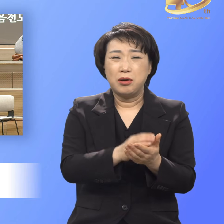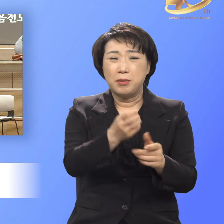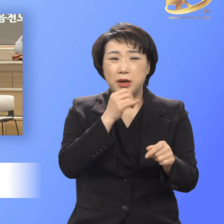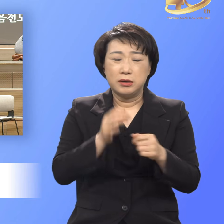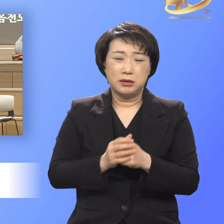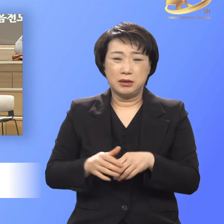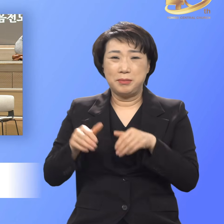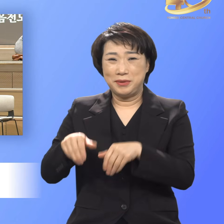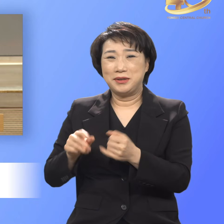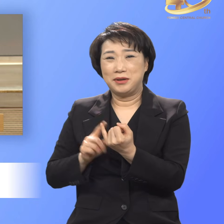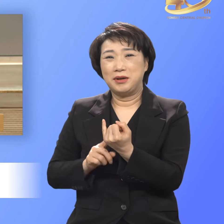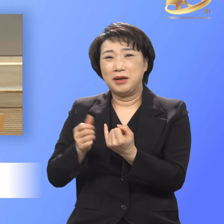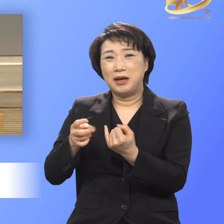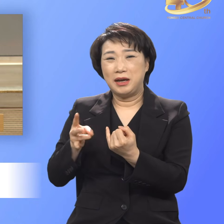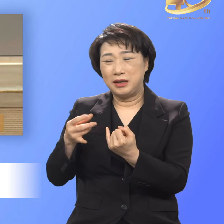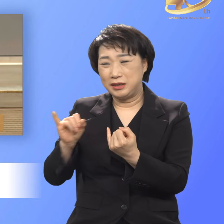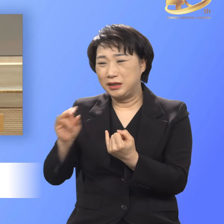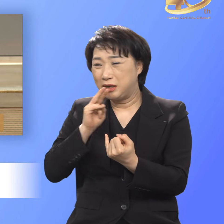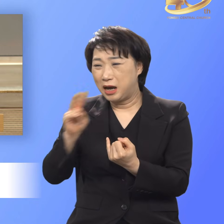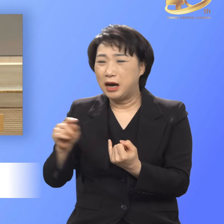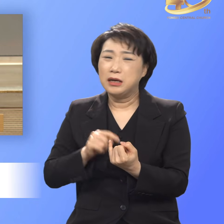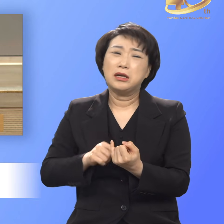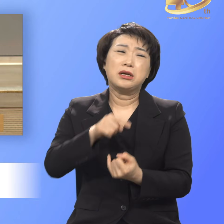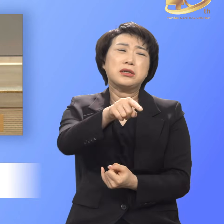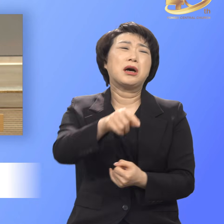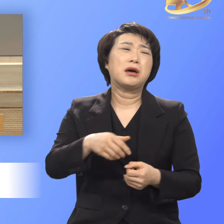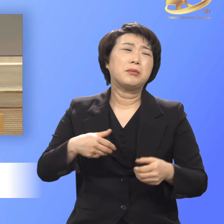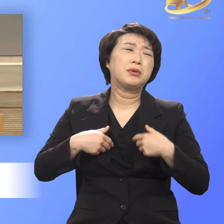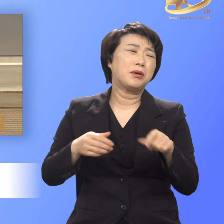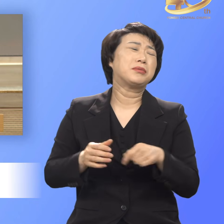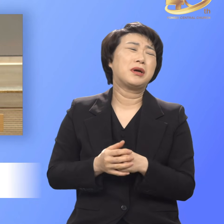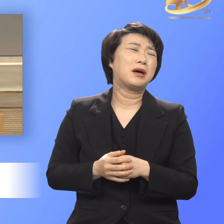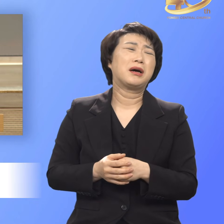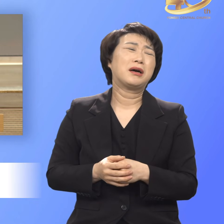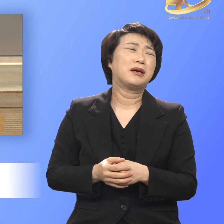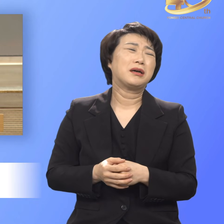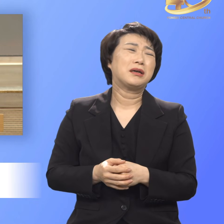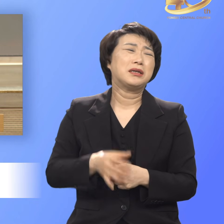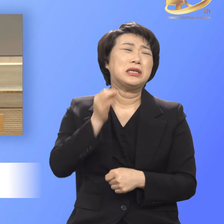해리야, 저 쓸데없이 방 만든다.